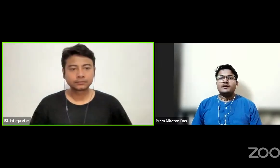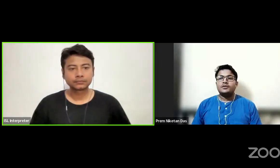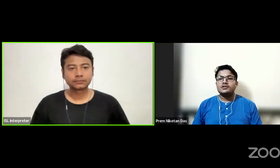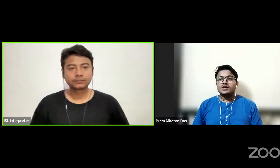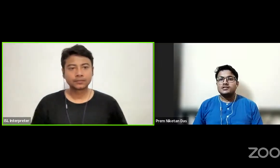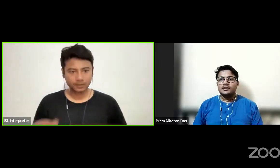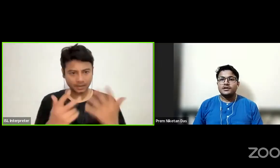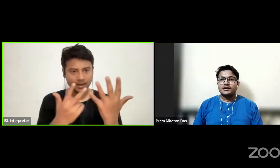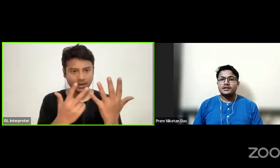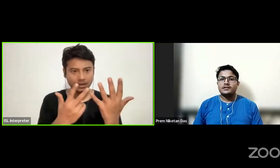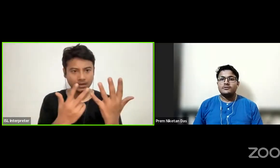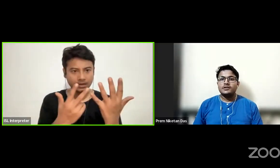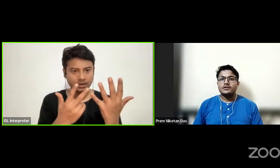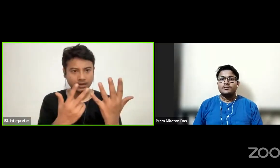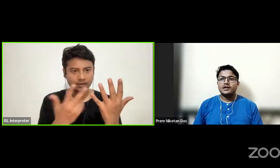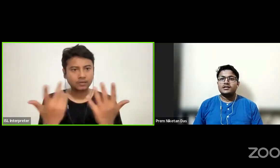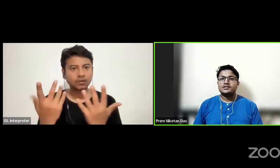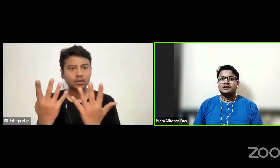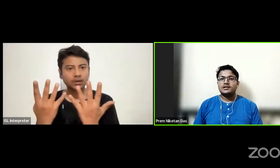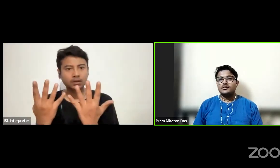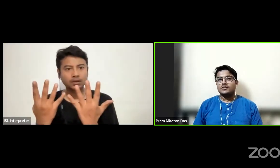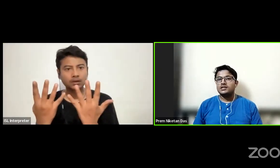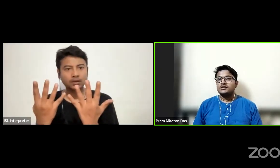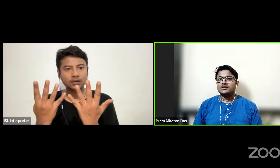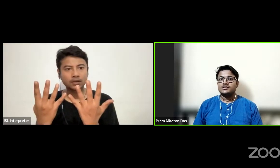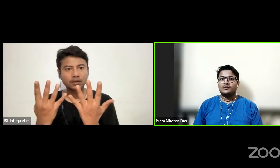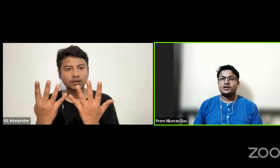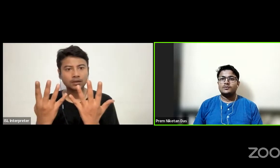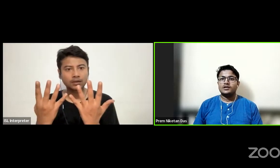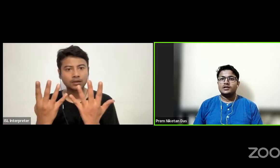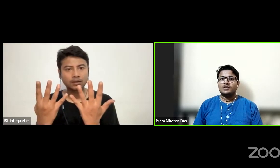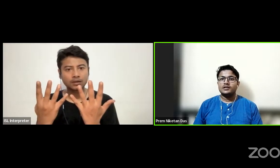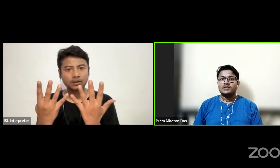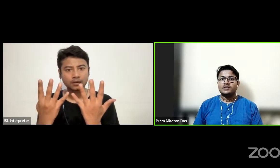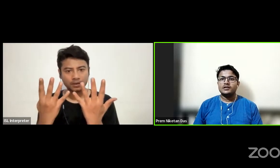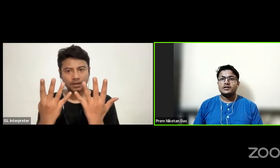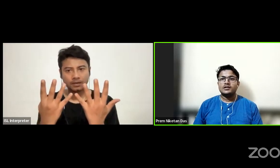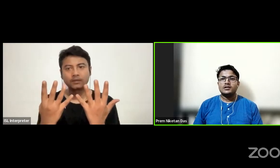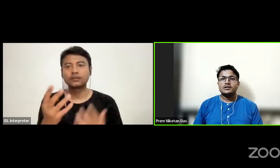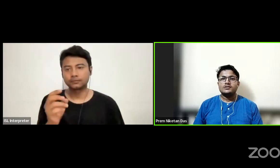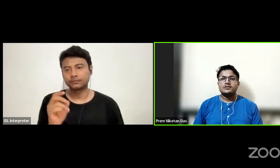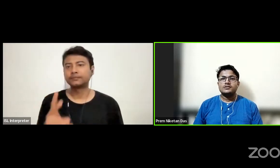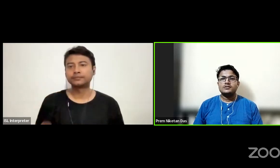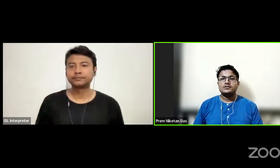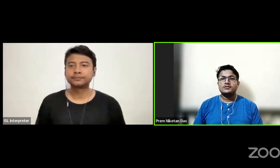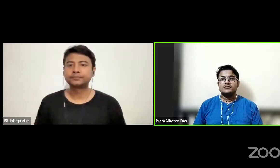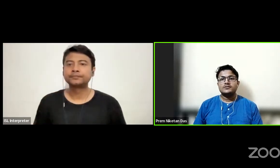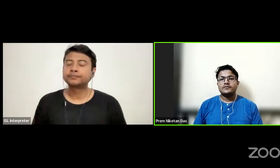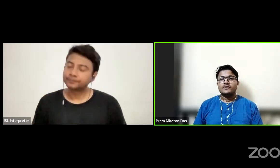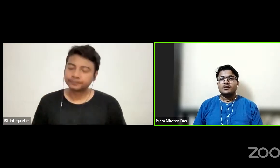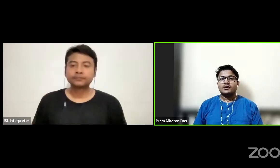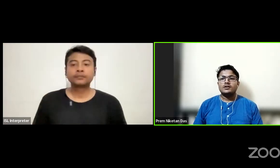ठीक है, बहुत ज्यादा समय नहीं लेते हुए मंगलाचरण करके और आज की कक्षा को आरंभ करेंगे।